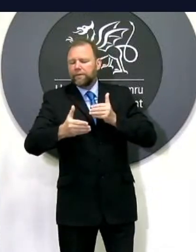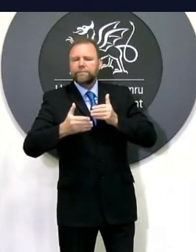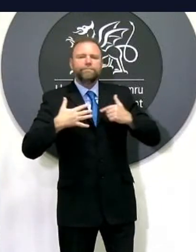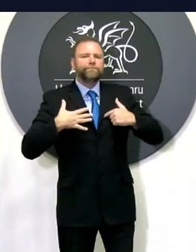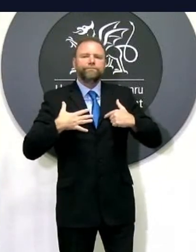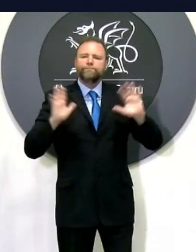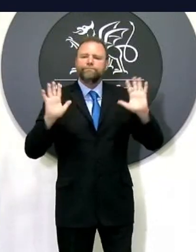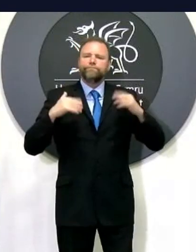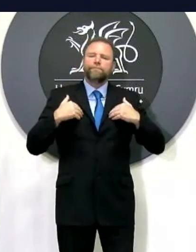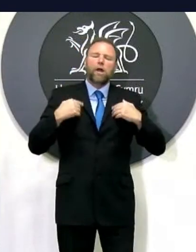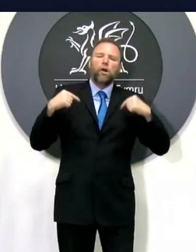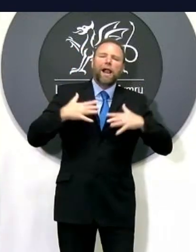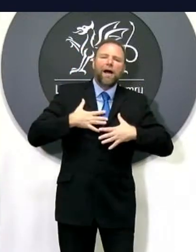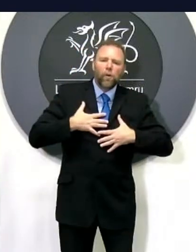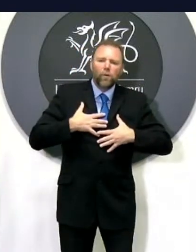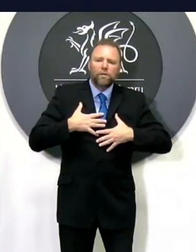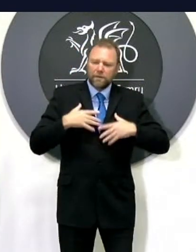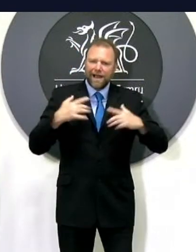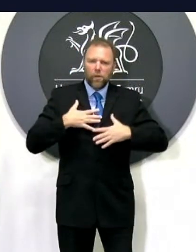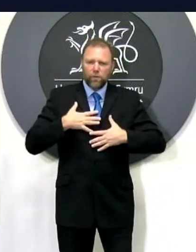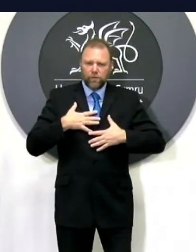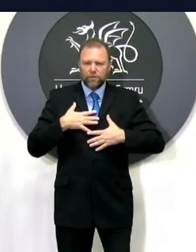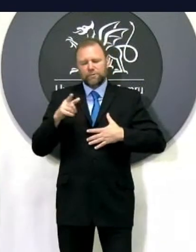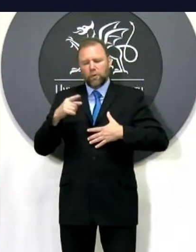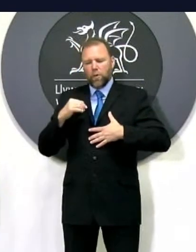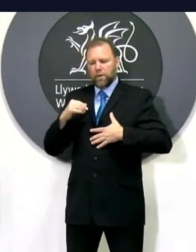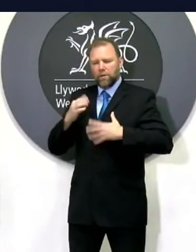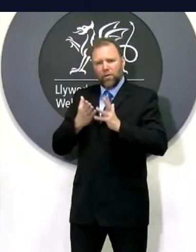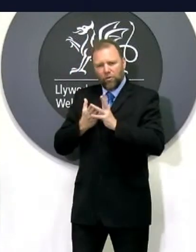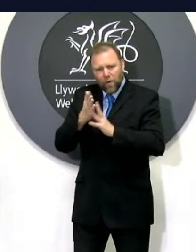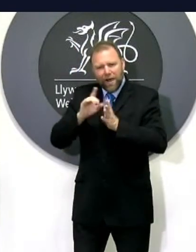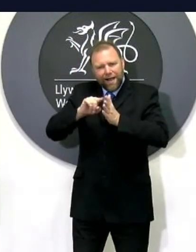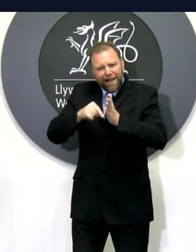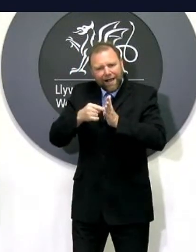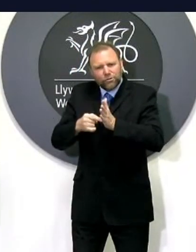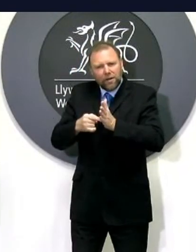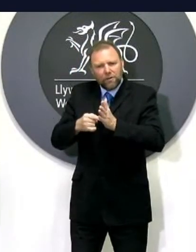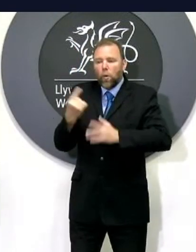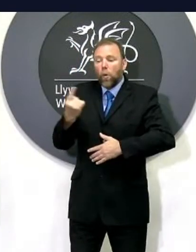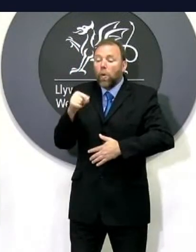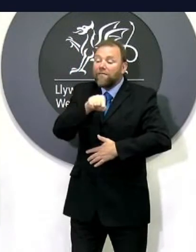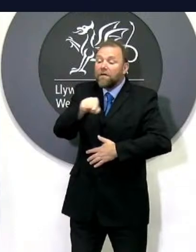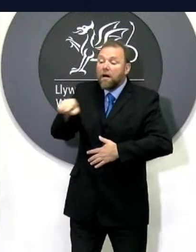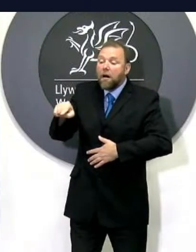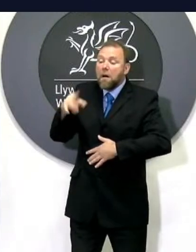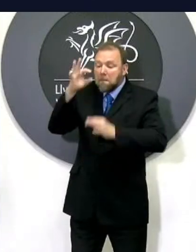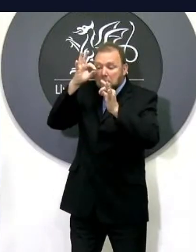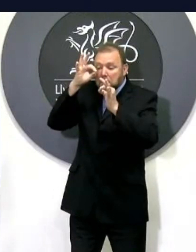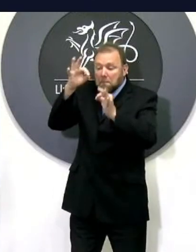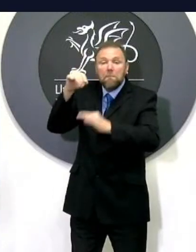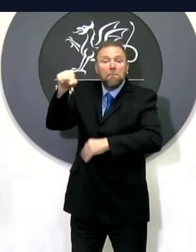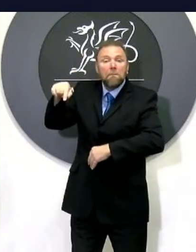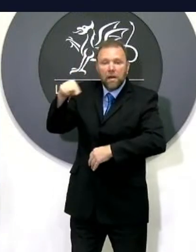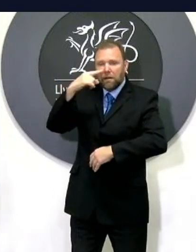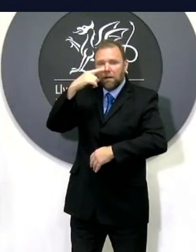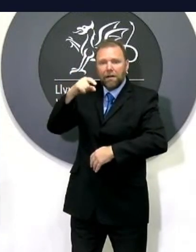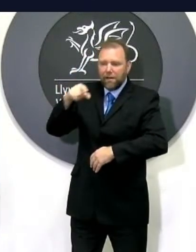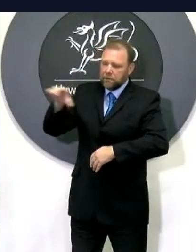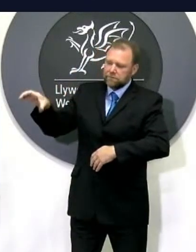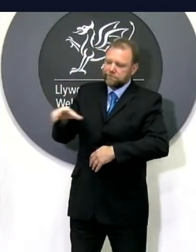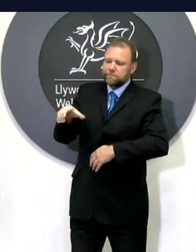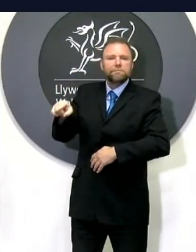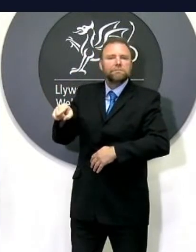yn... Dydy ddim yn gallu wneud penderfyniadau penodol tan ar ôl yr